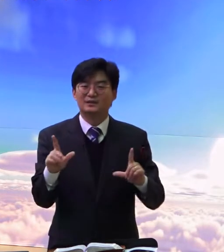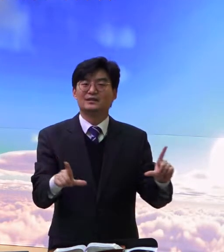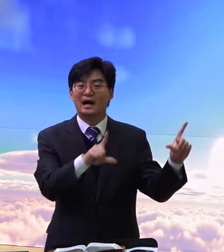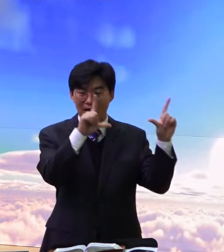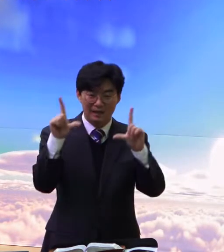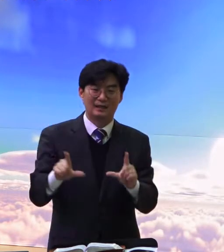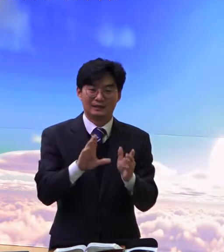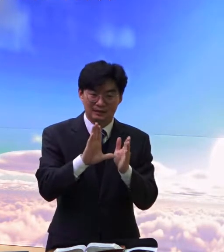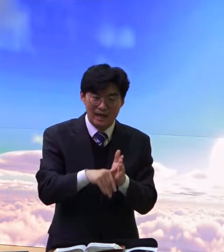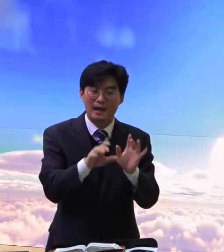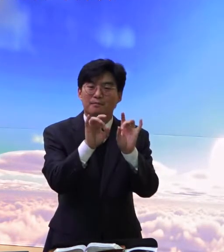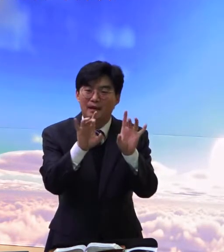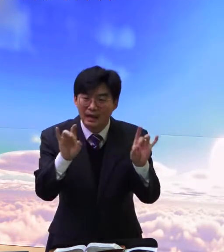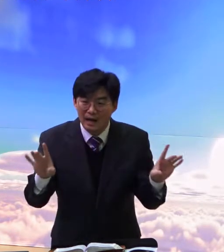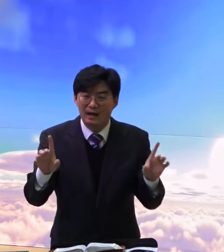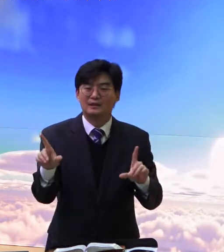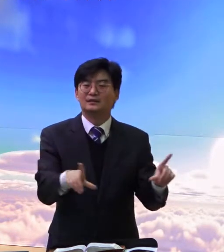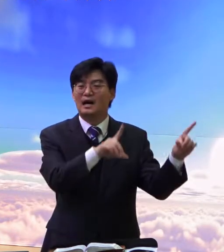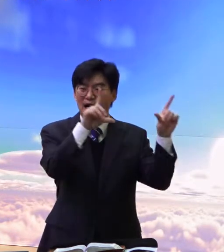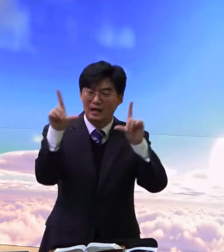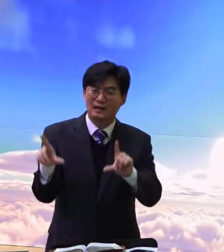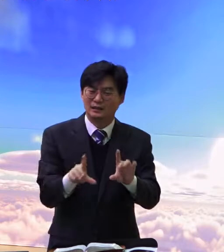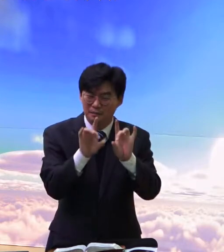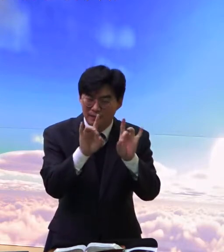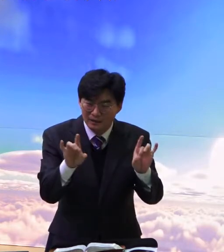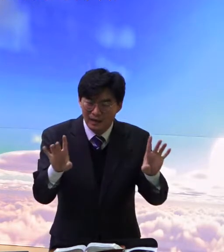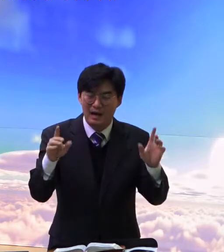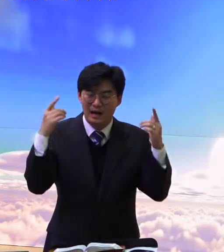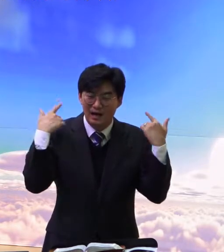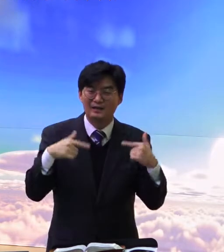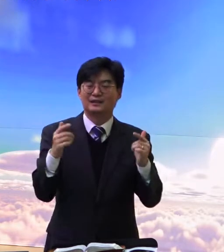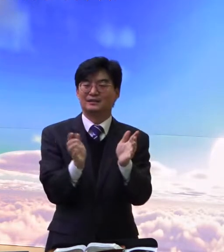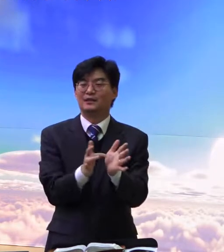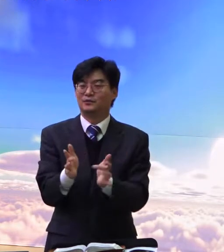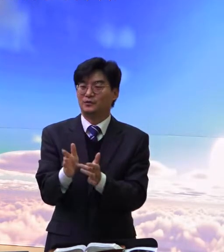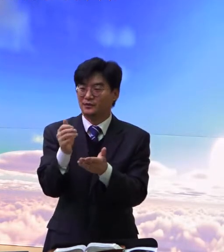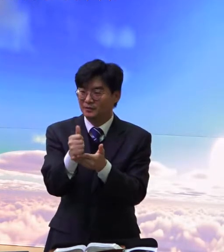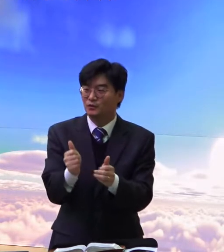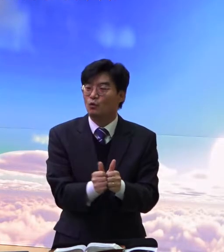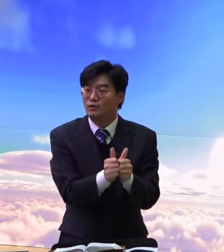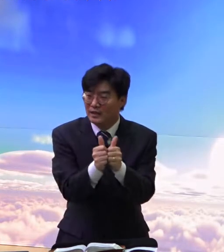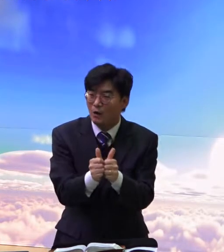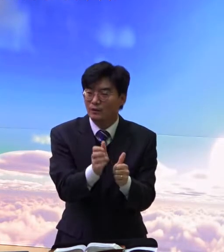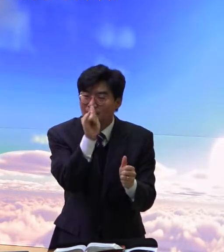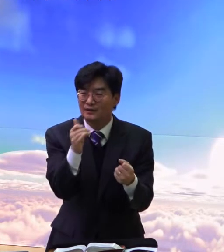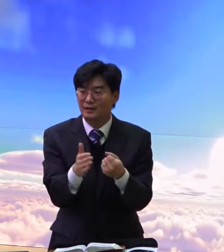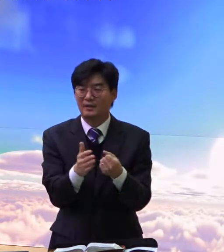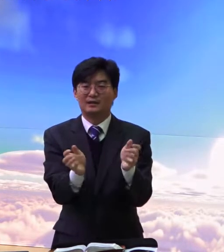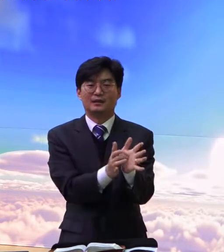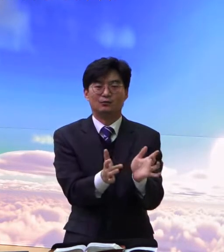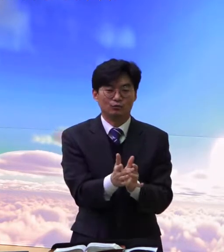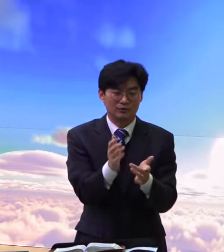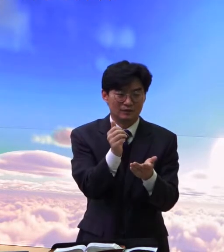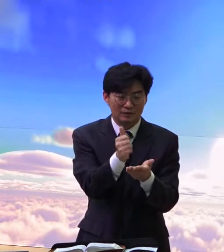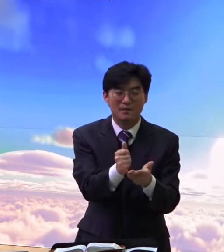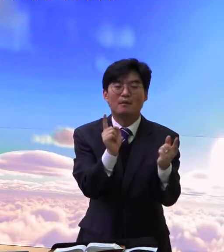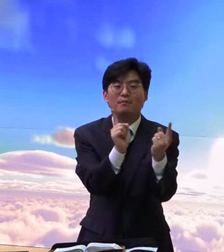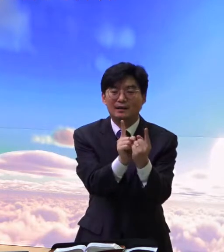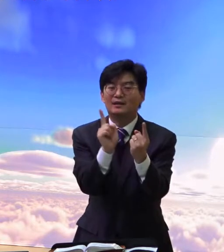하시는 예수님을 여러분이 만나시면 됩니다. 예수님이 여러분을 만나고 싶어 하시는데 여러분이 예수님께로 마음을